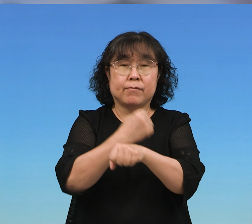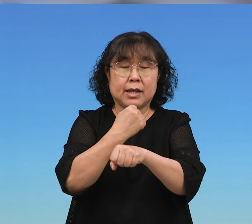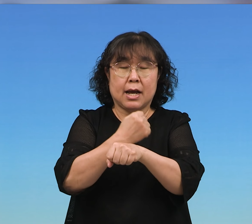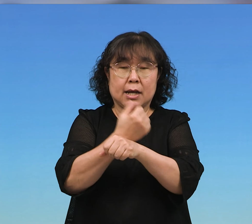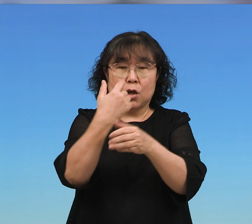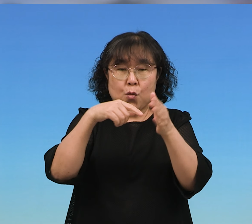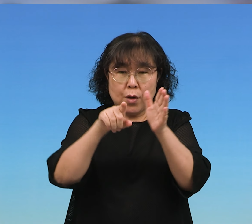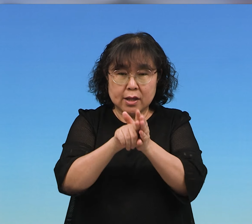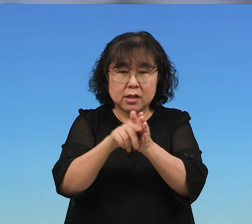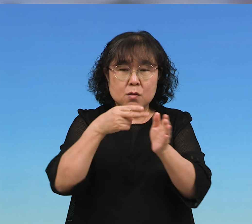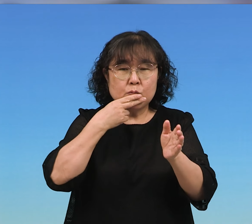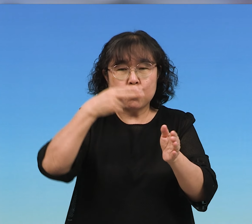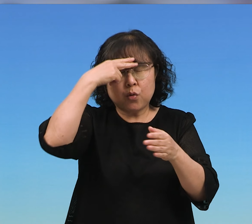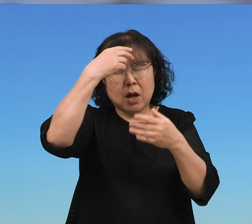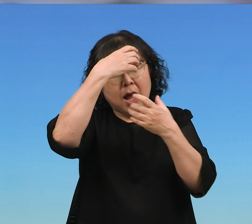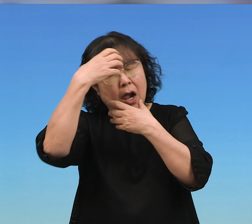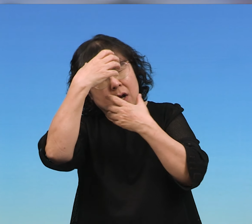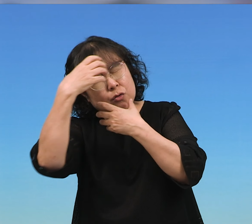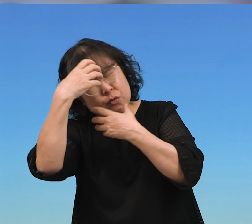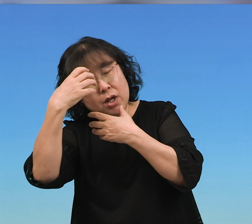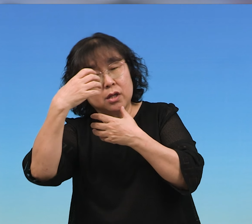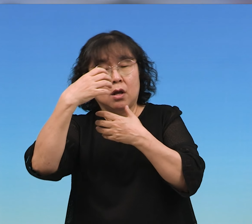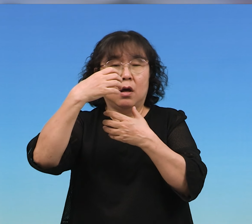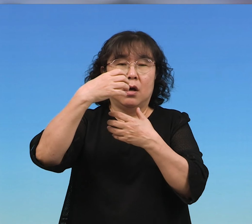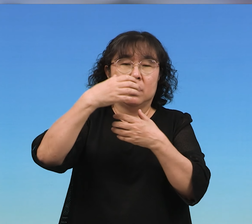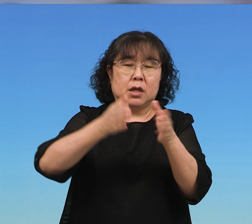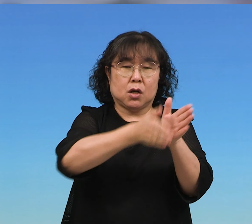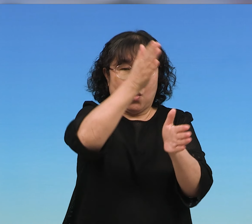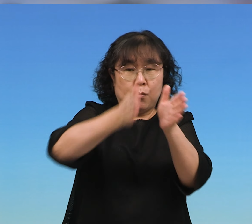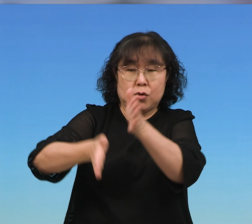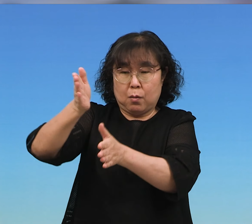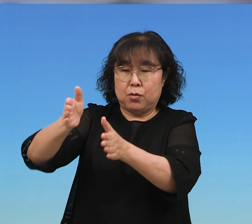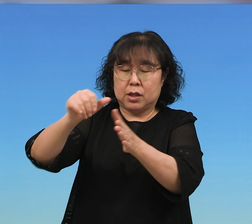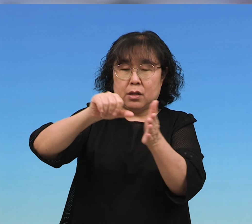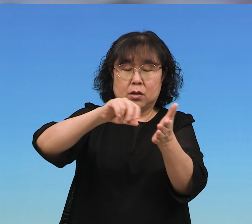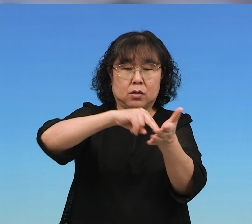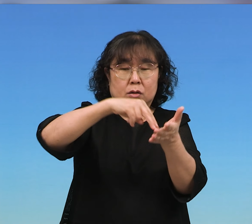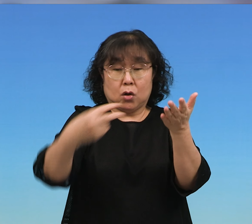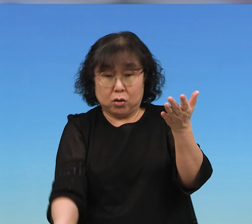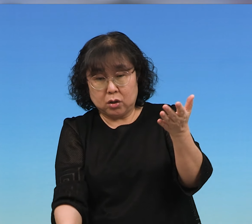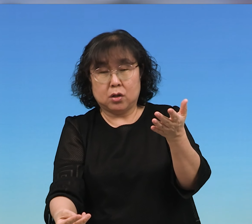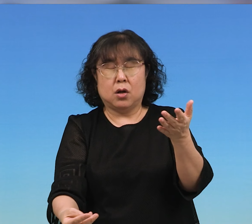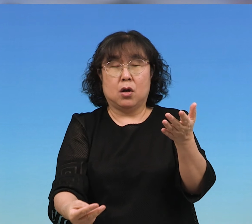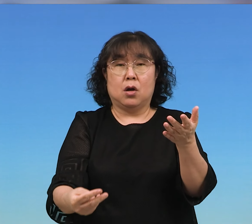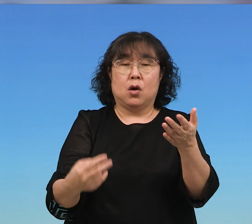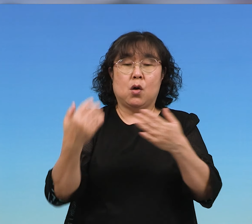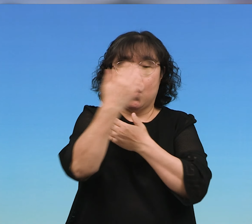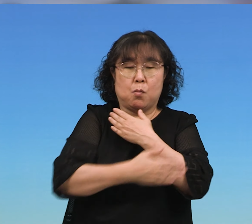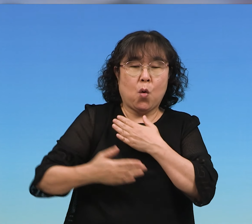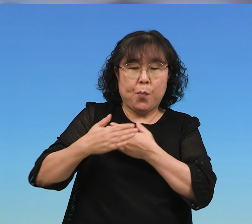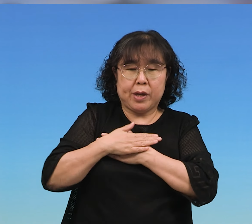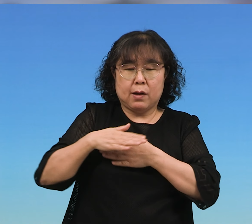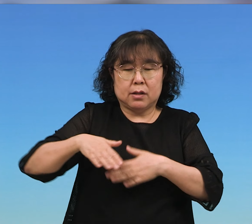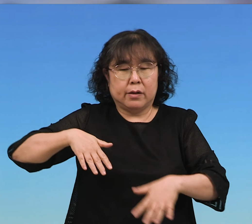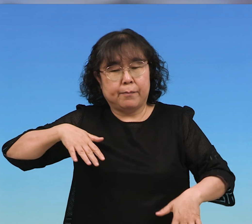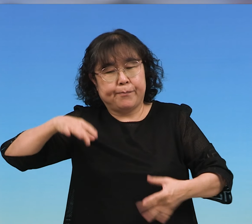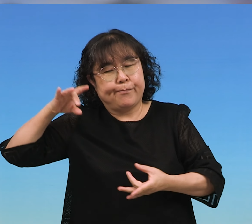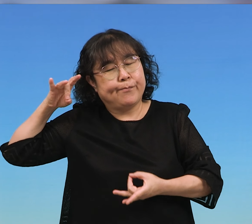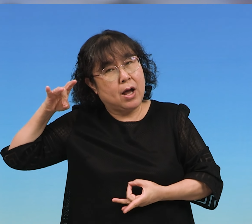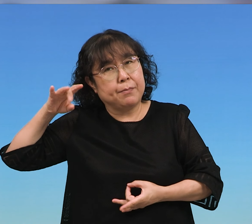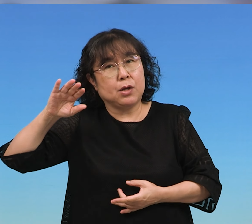그 술에 취해가지고 건물과 건물 사이에 추락해서 이제 그 전신마비 판정을 받았다. 이